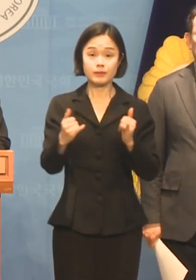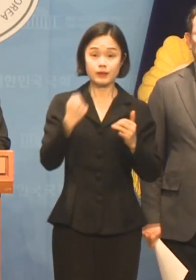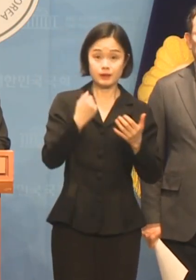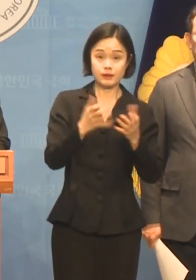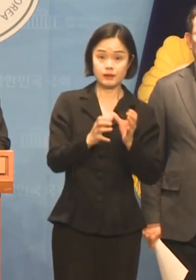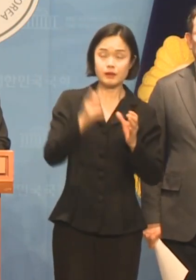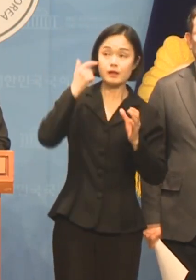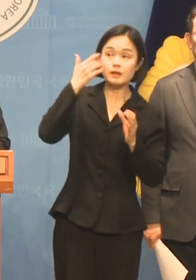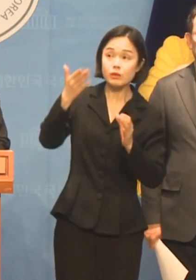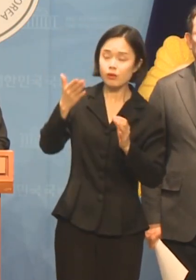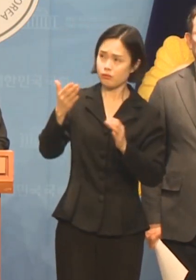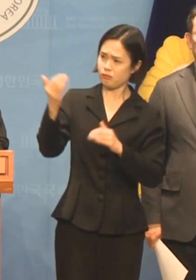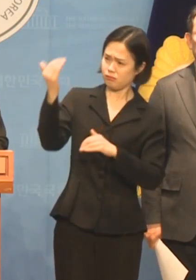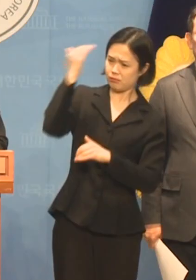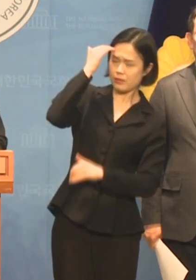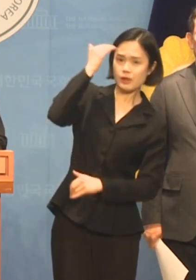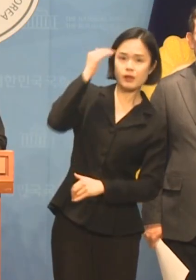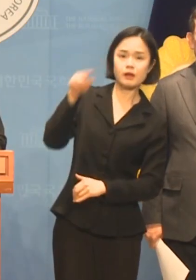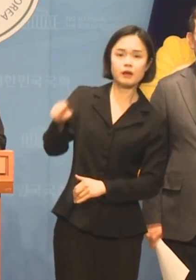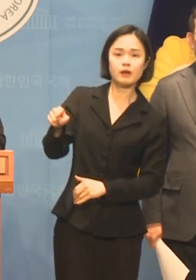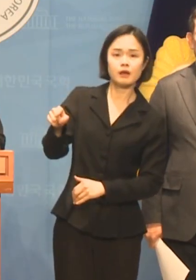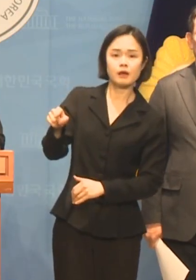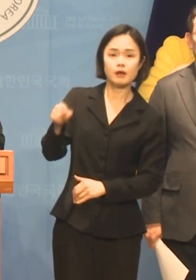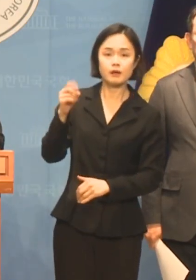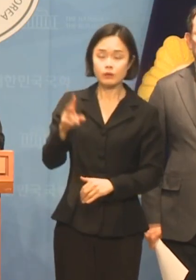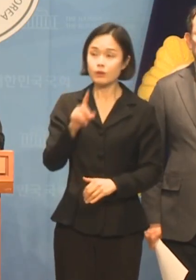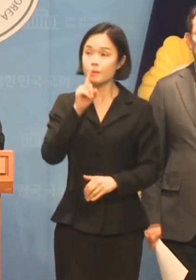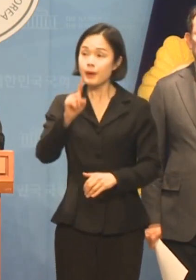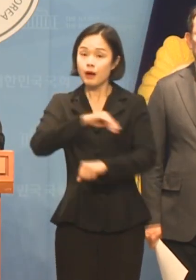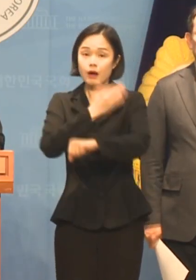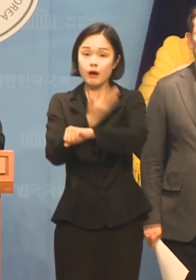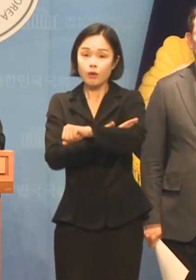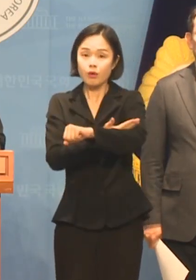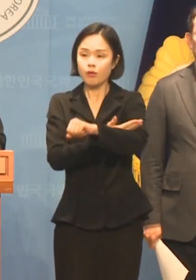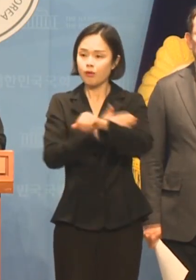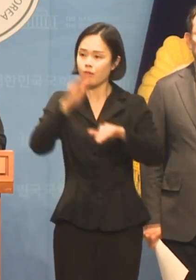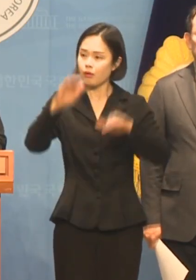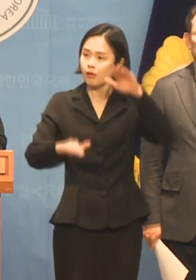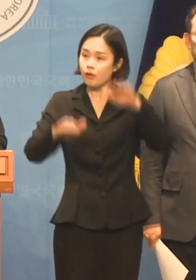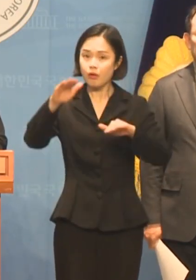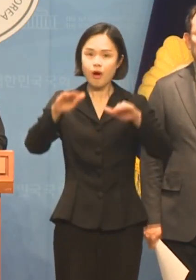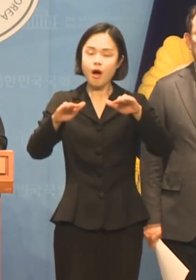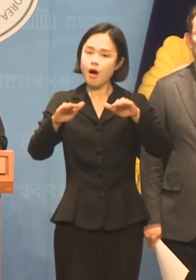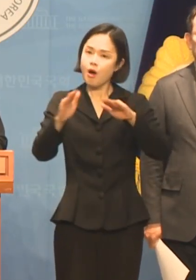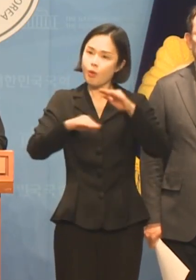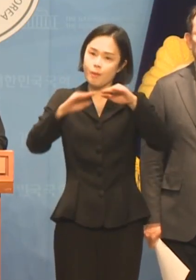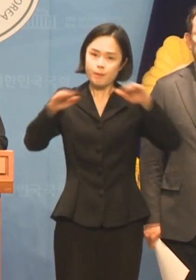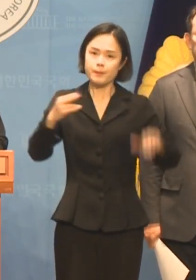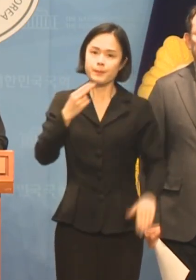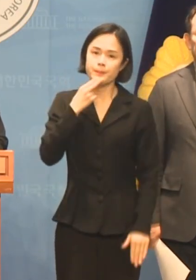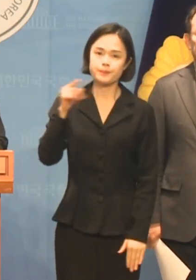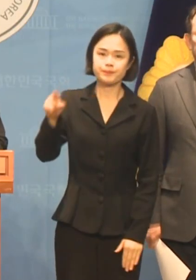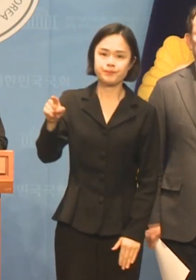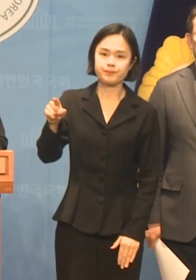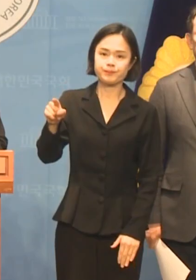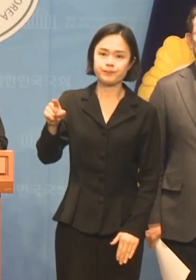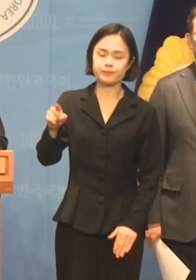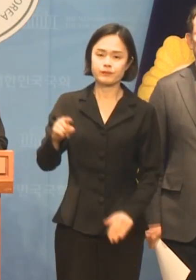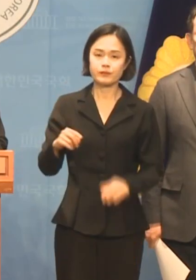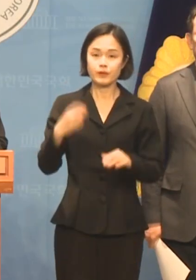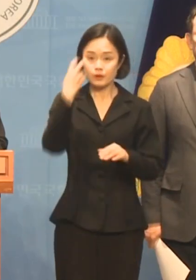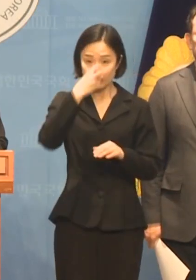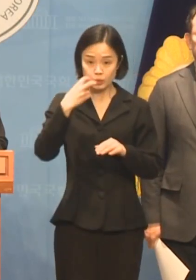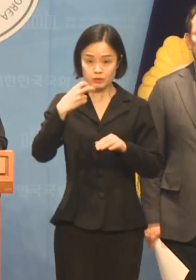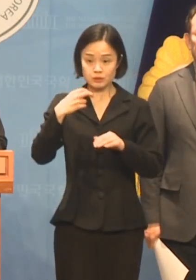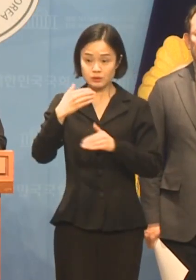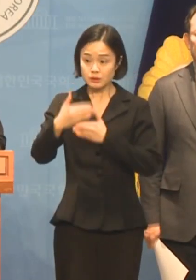보장하지 않는 편파적 발언권 부여하기 등 참으로 민망한 회의 진행으로 국민의